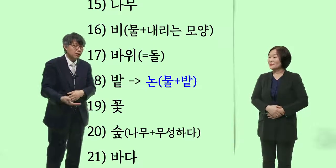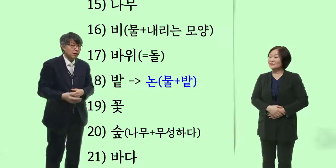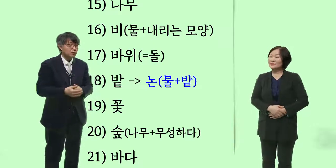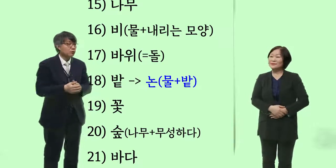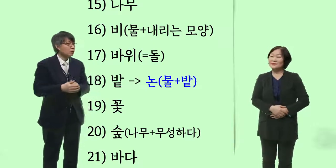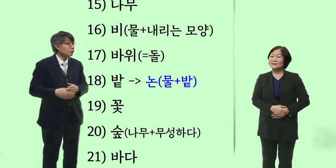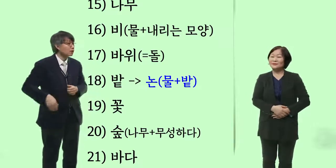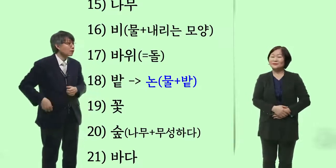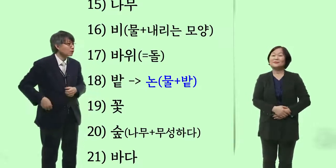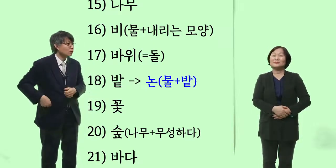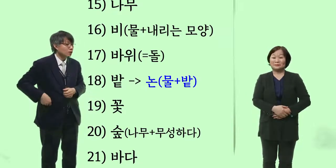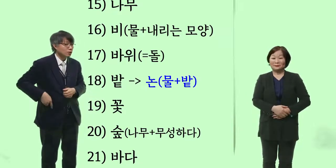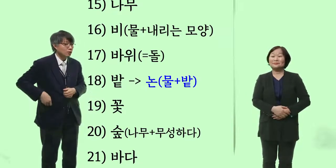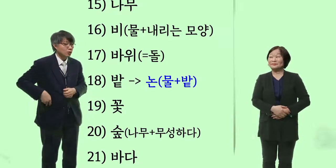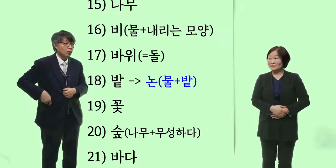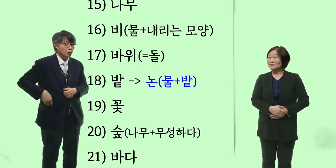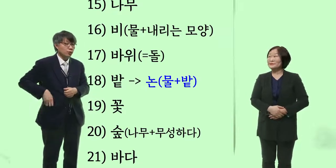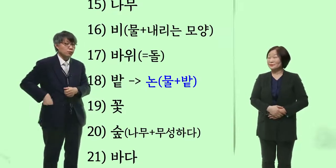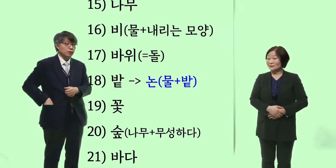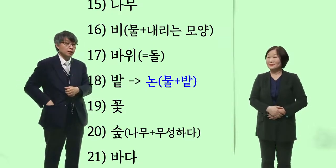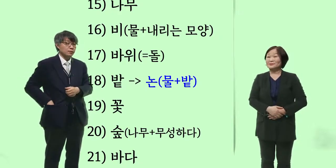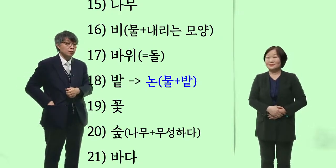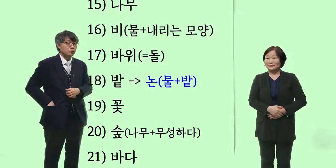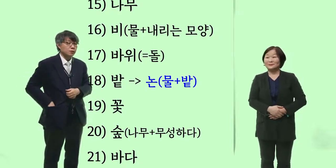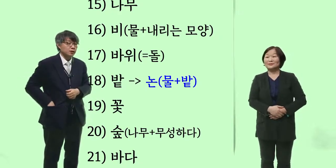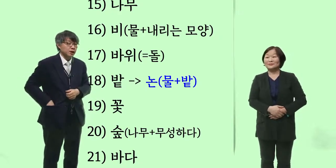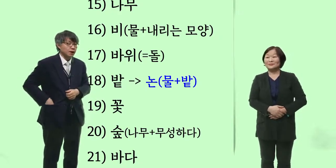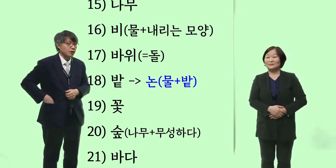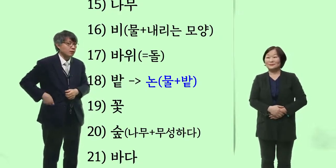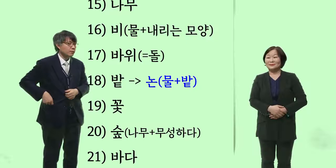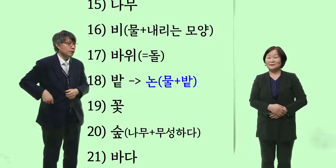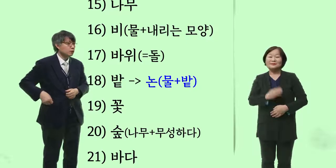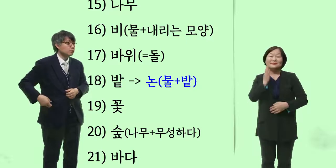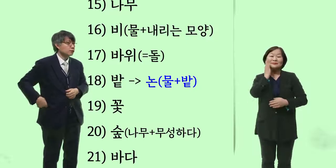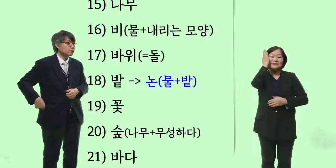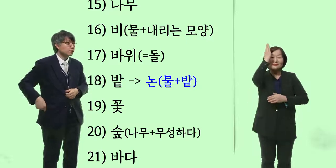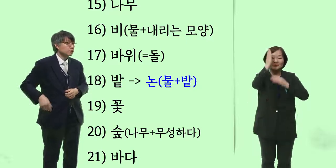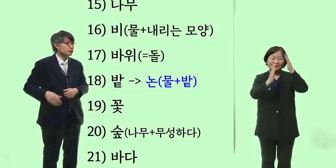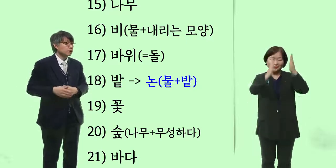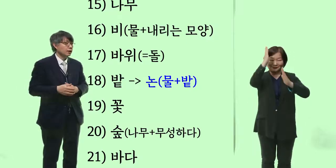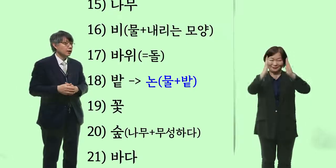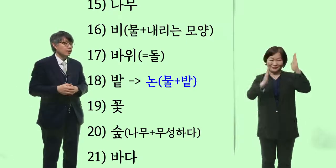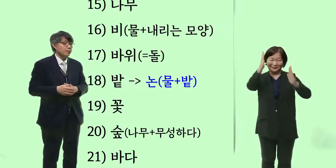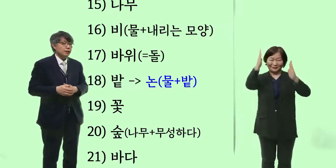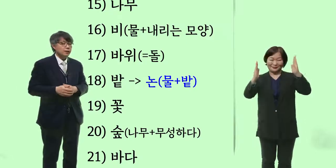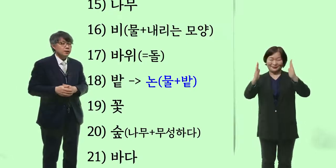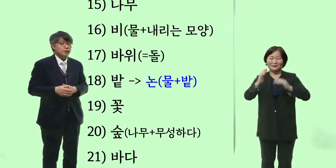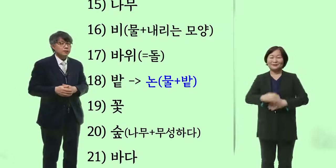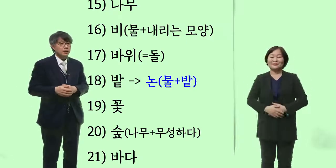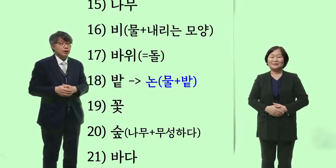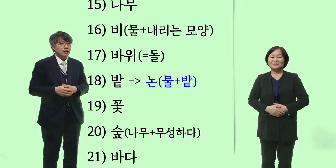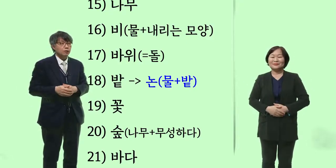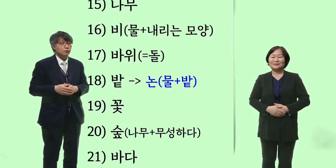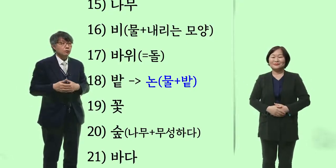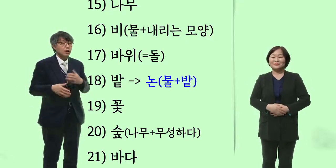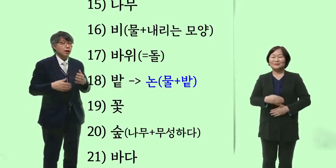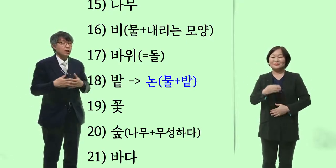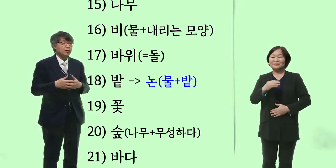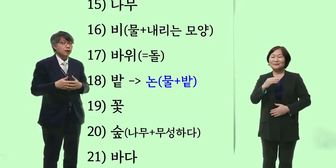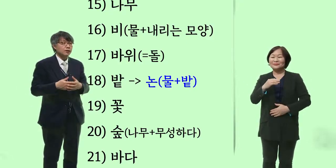거랑 수어가 똑같아요. 그죠? 꼭 보시면 되겠습니다. 숲은 어떻게 할까요? 숲은 네. 지금 이제 수어가 여러